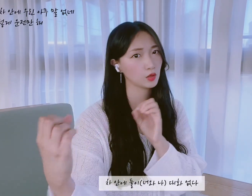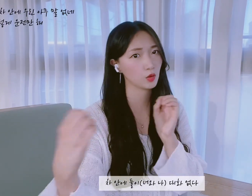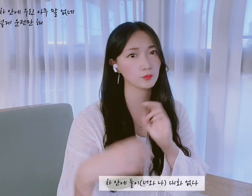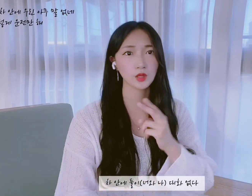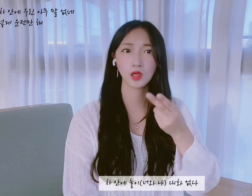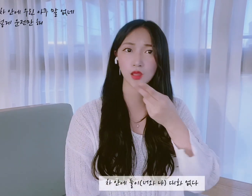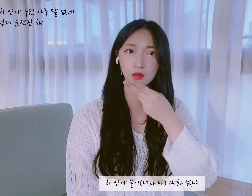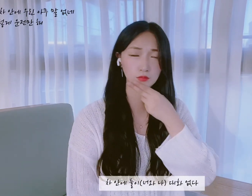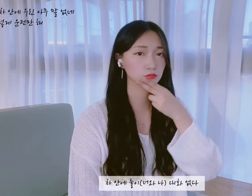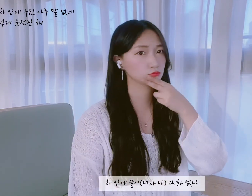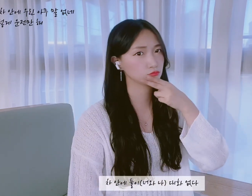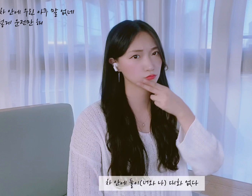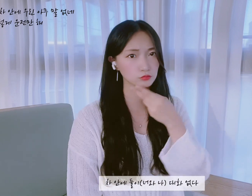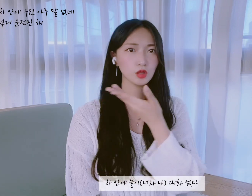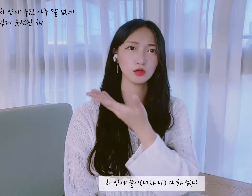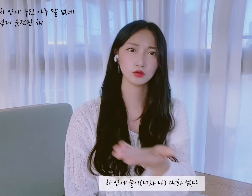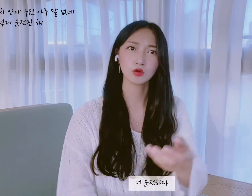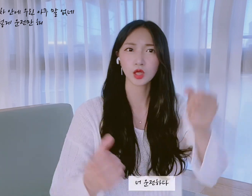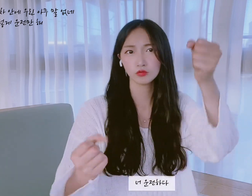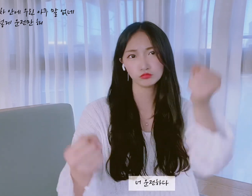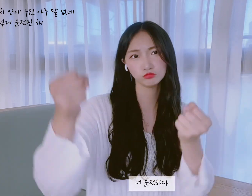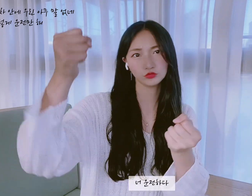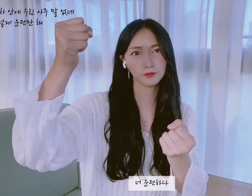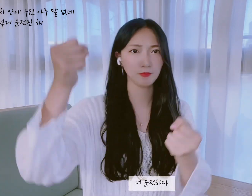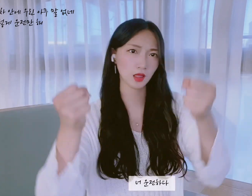말 없네 너는 그렇게 운전만해